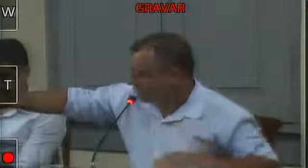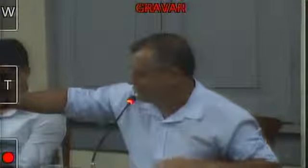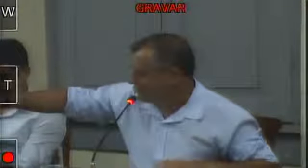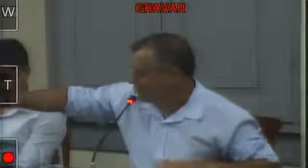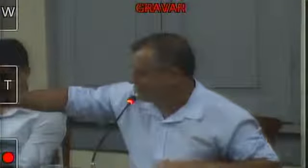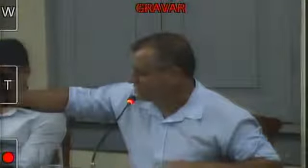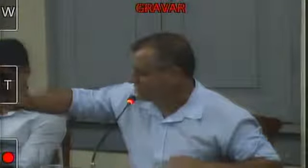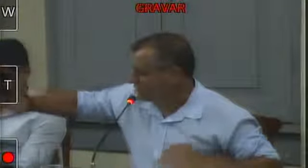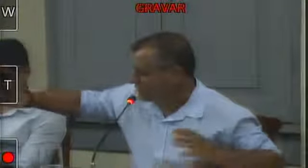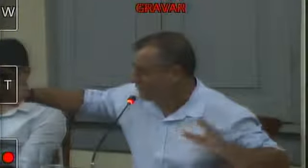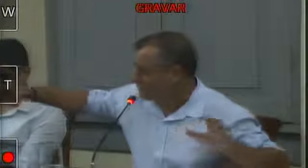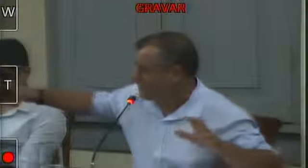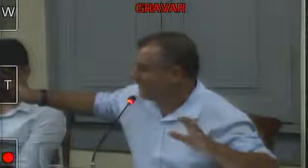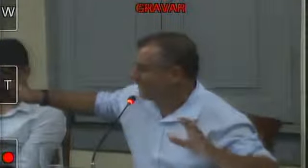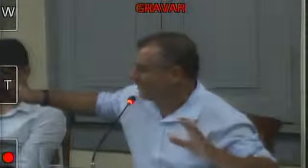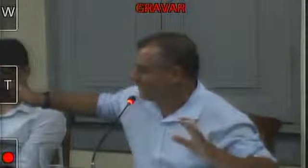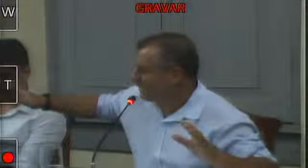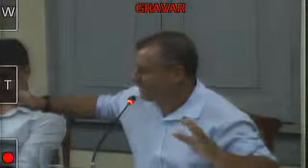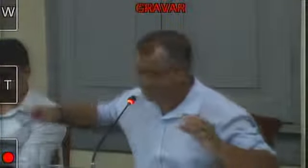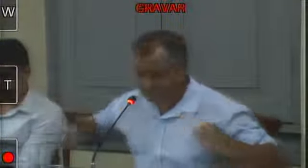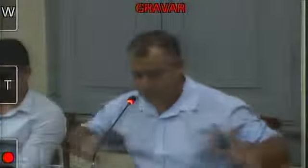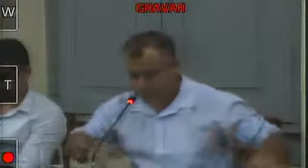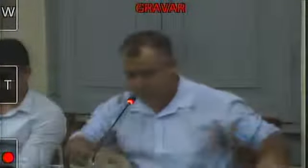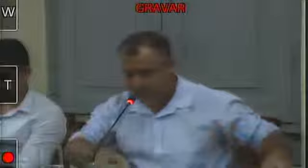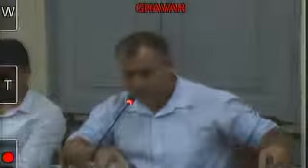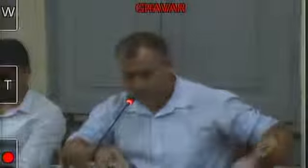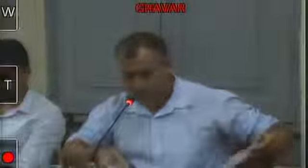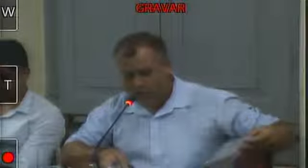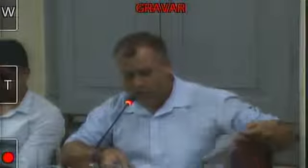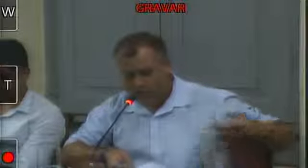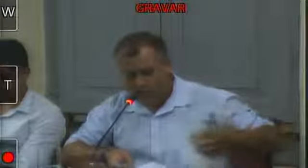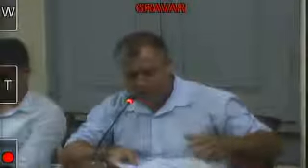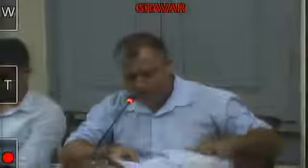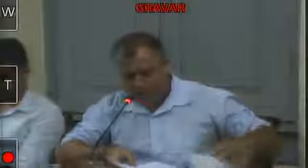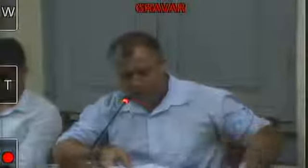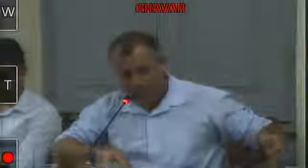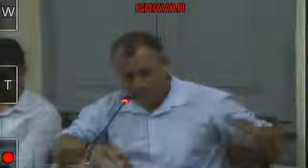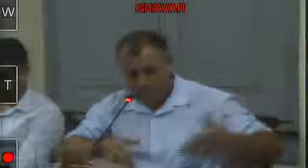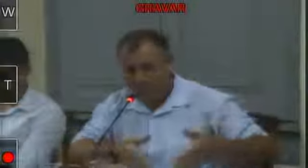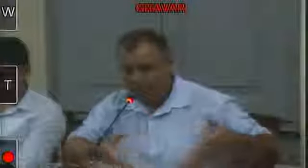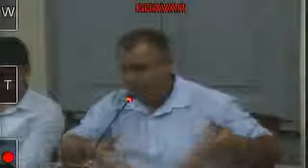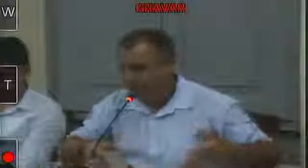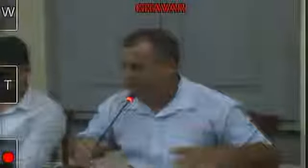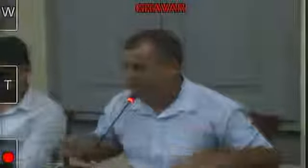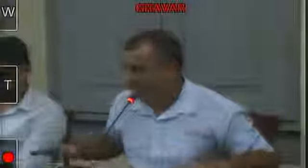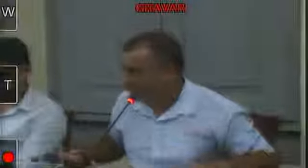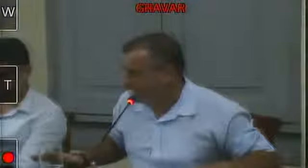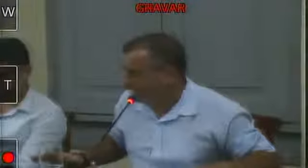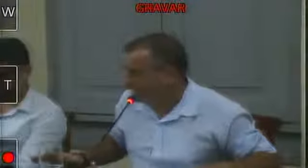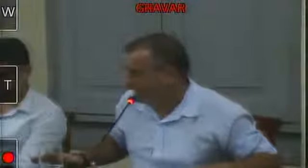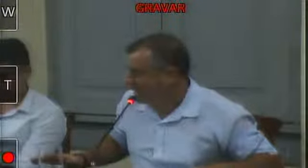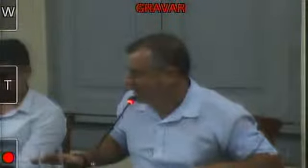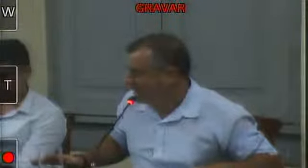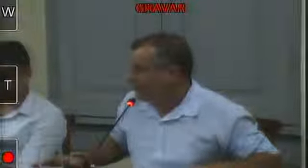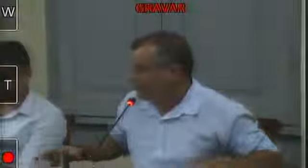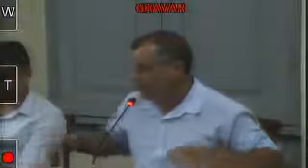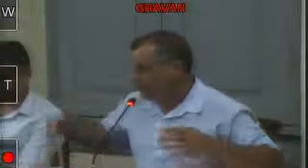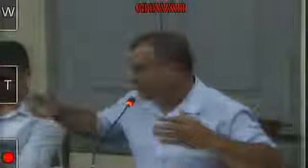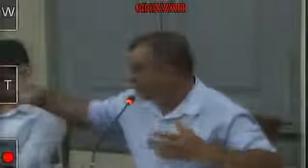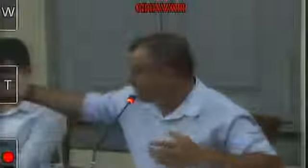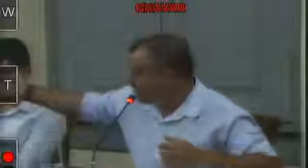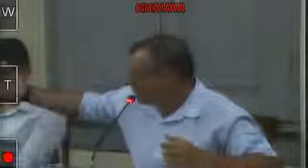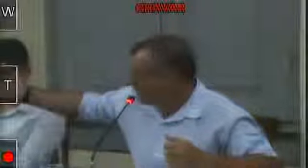minhas considerações. Não vou perguntar mais nada para ninguém, presidente. Eu entendo que o fiscal, pelo que foi feito aqui, ele está cumprindo o decreto.